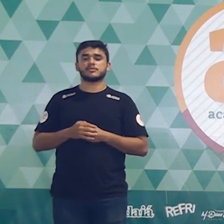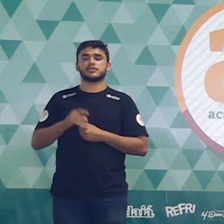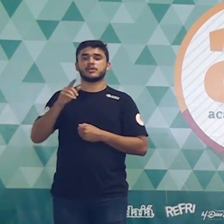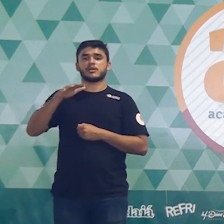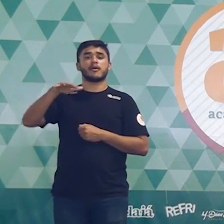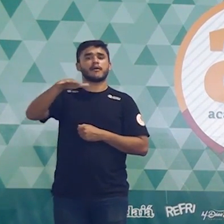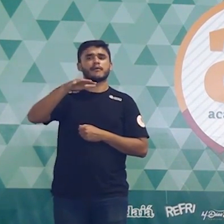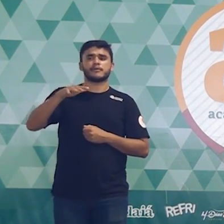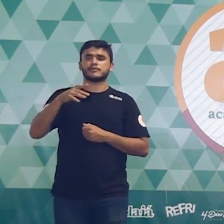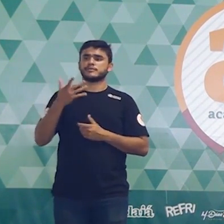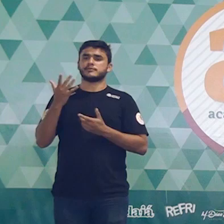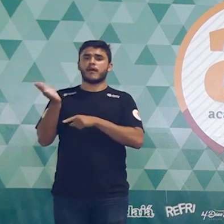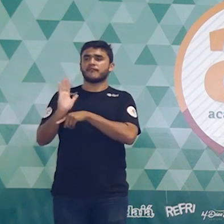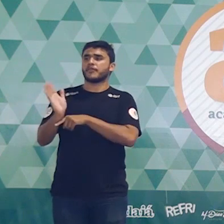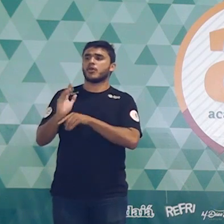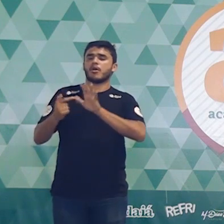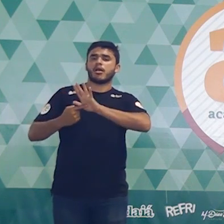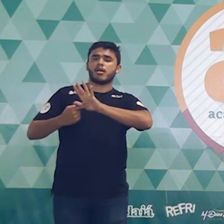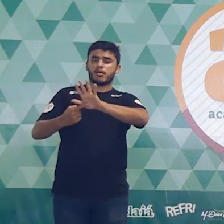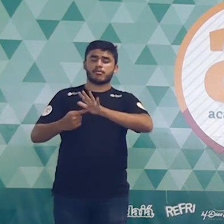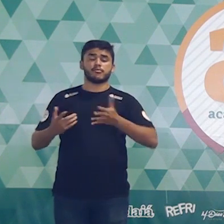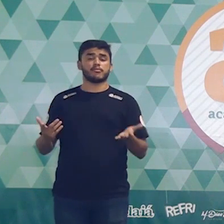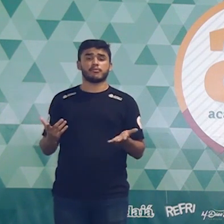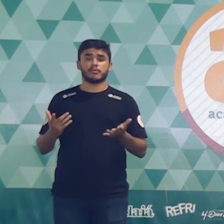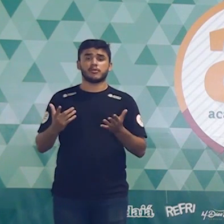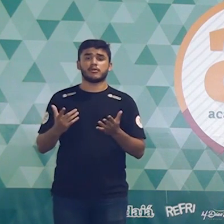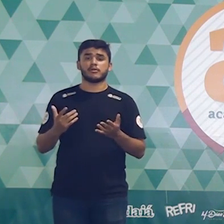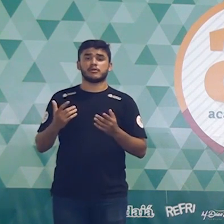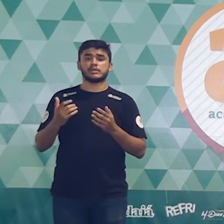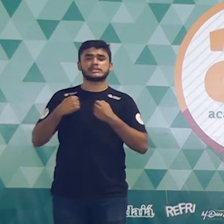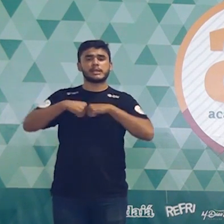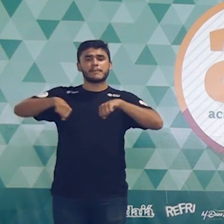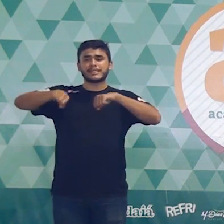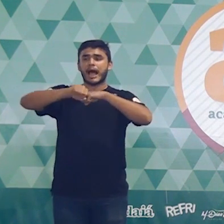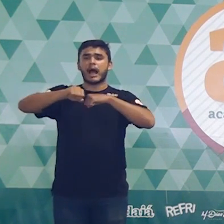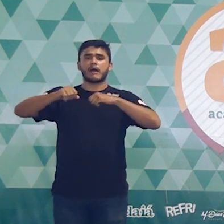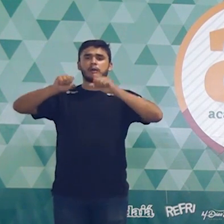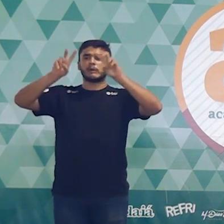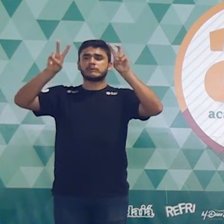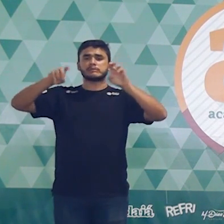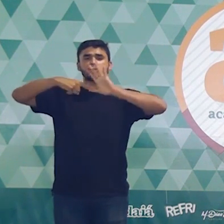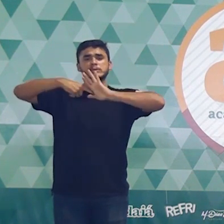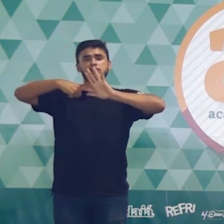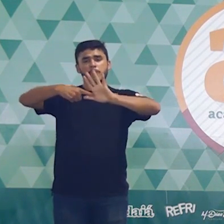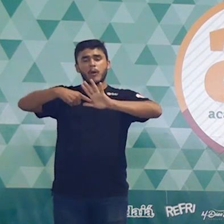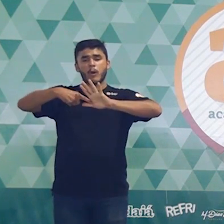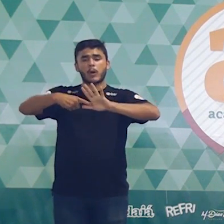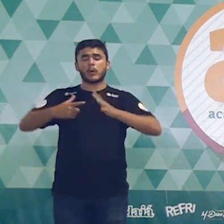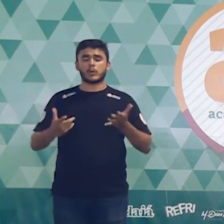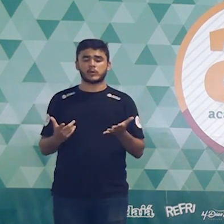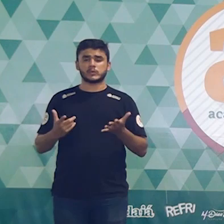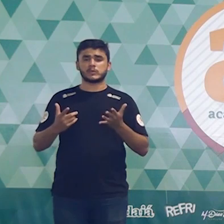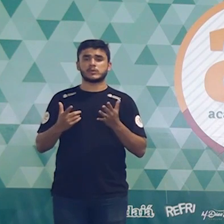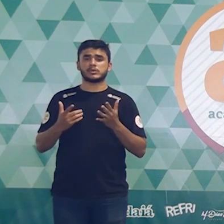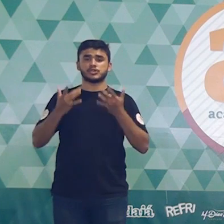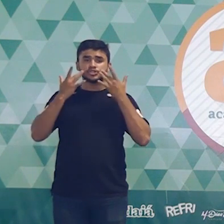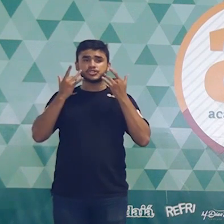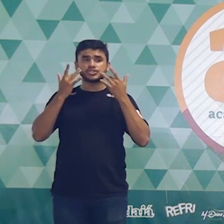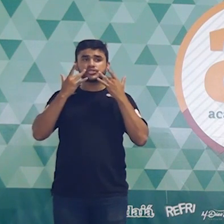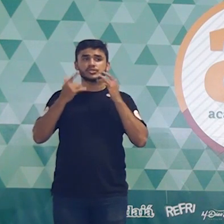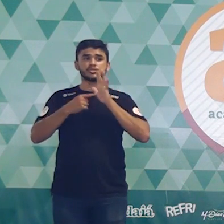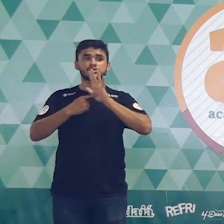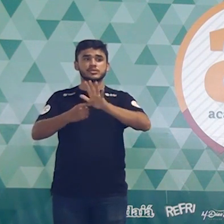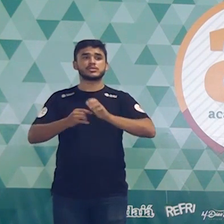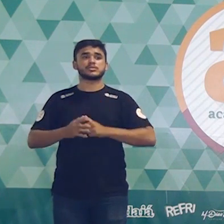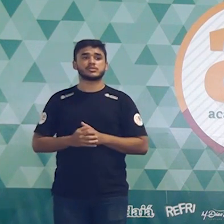de documentários, por meio de seminários, por meio de peças teatrais. Vocês estão anotando, estou vendo